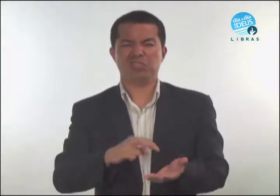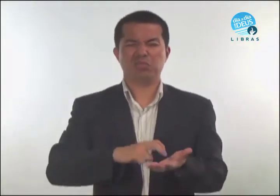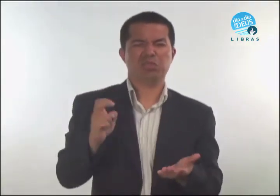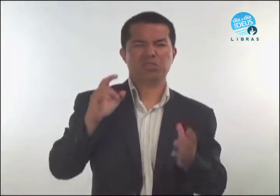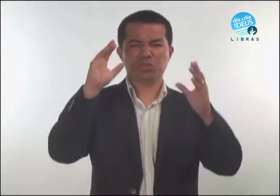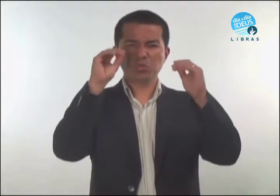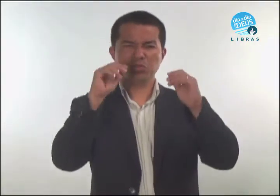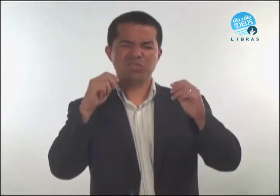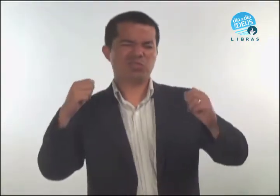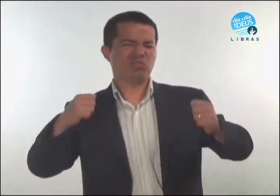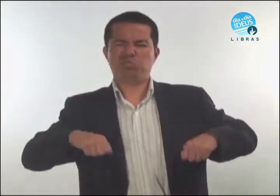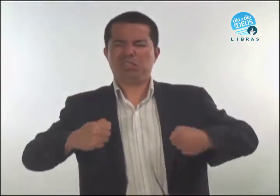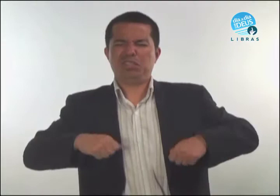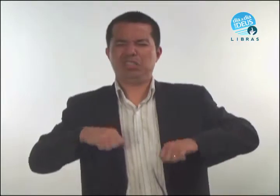liga.